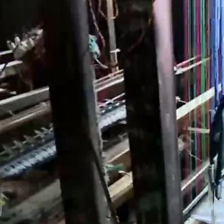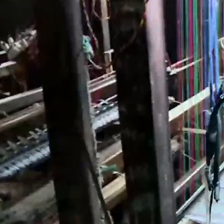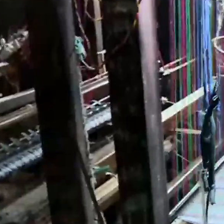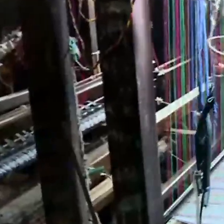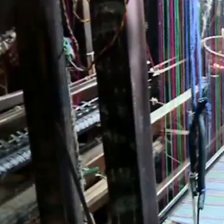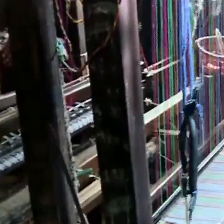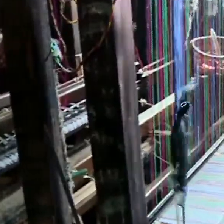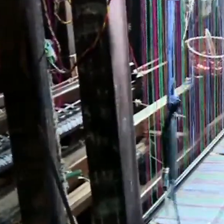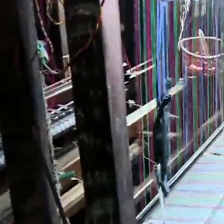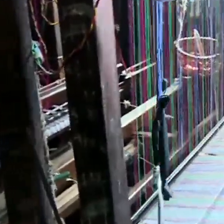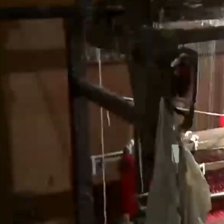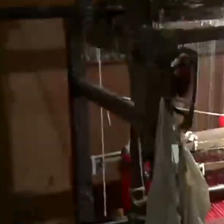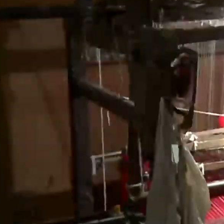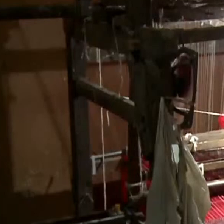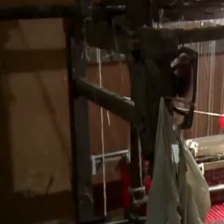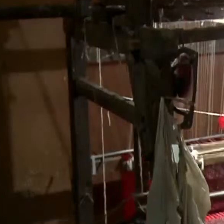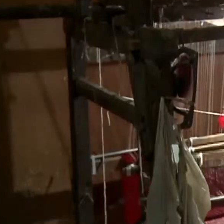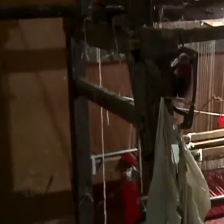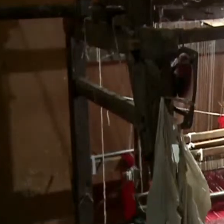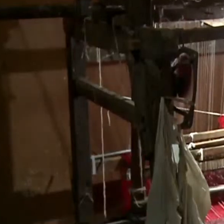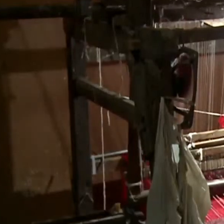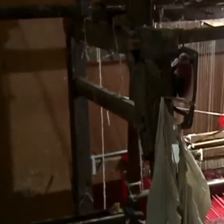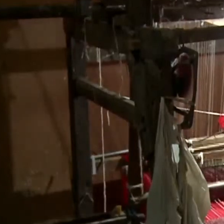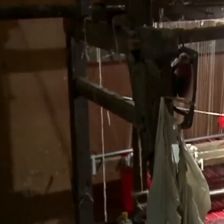धन साधन समय की सीमा से